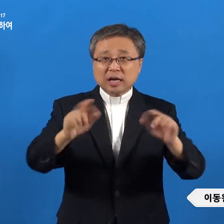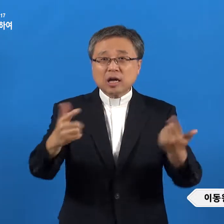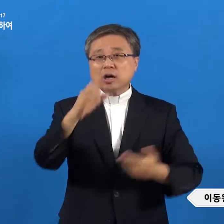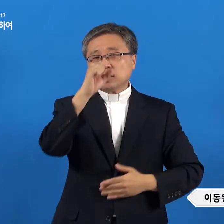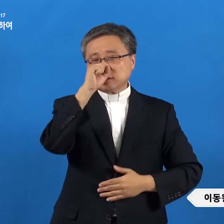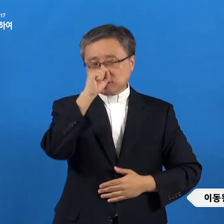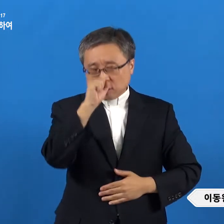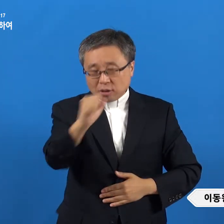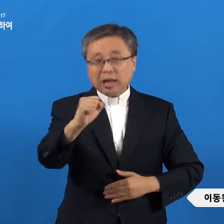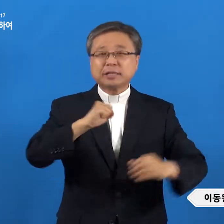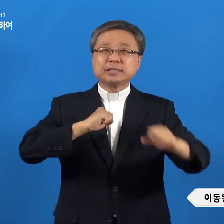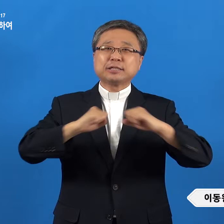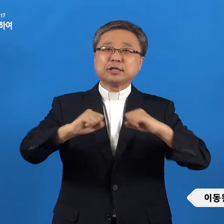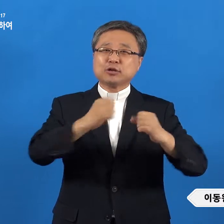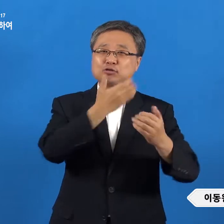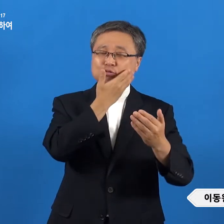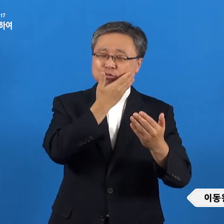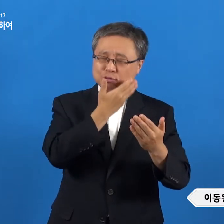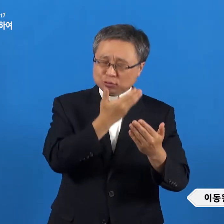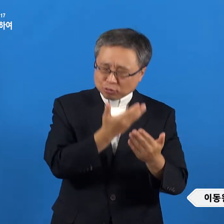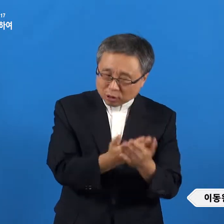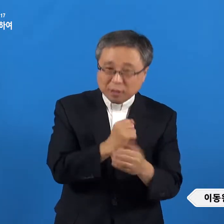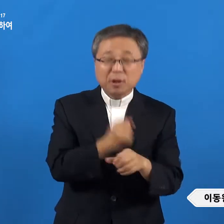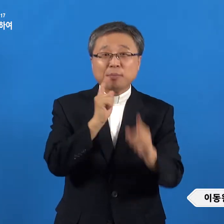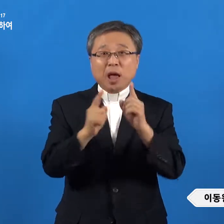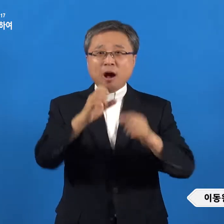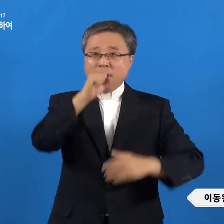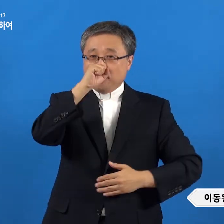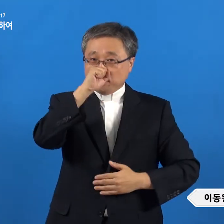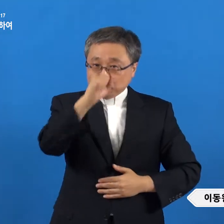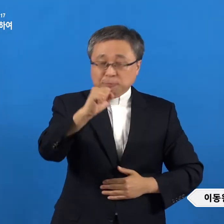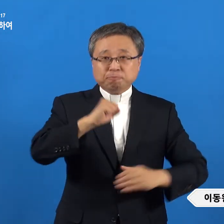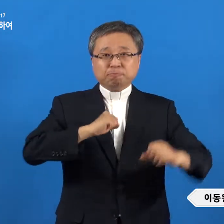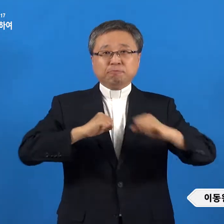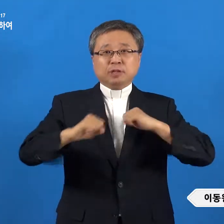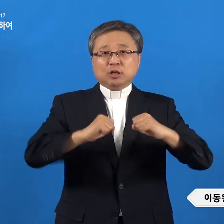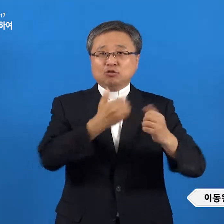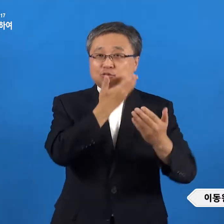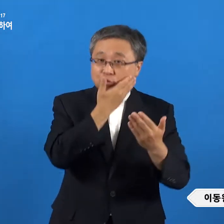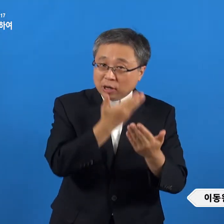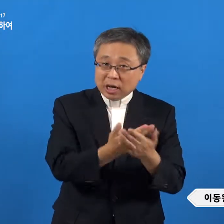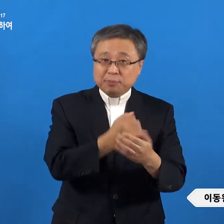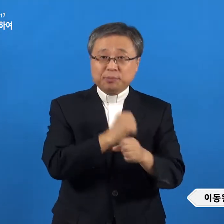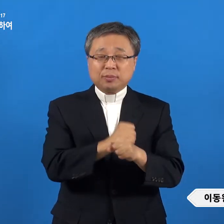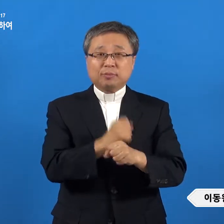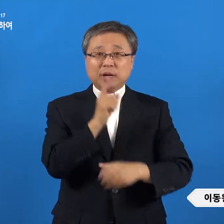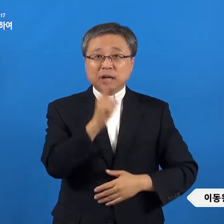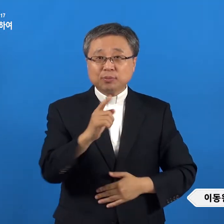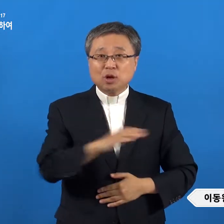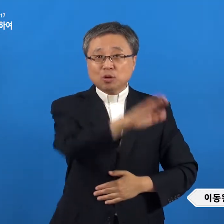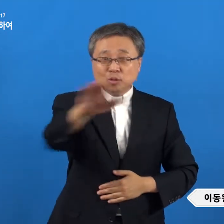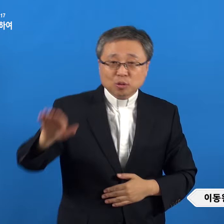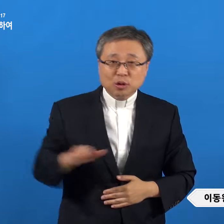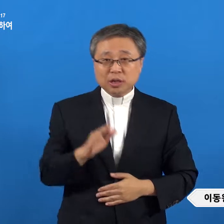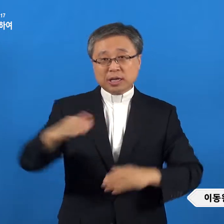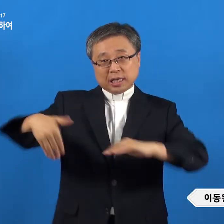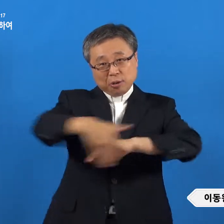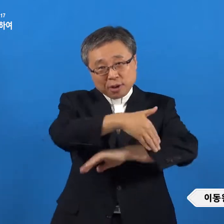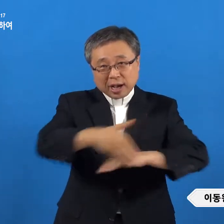선한 실천이 중요하다고 말합니다. 선한 실행이 중요하다고 말합니다. 우리가 계획하는 것,